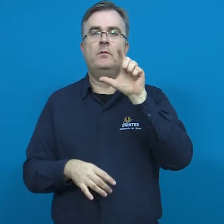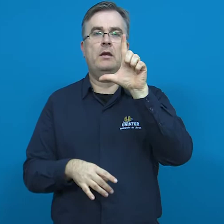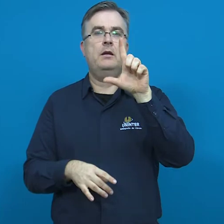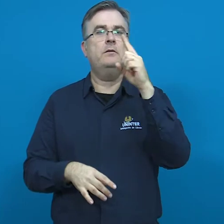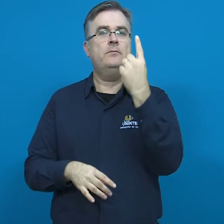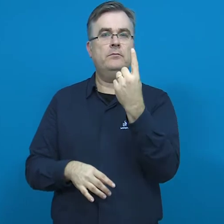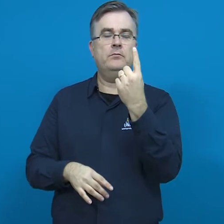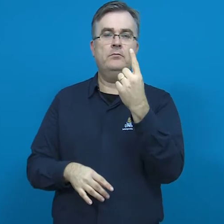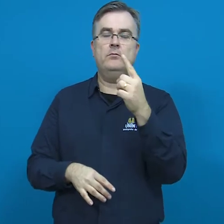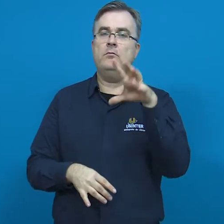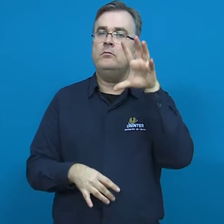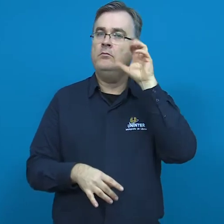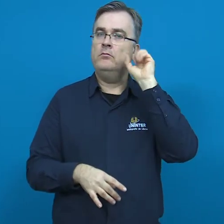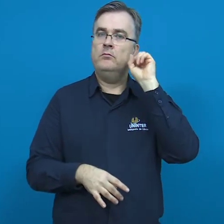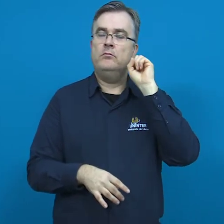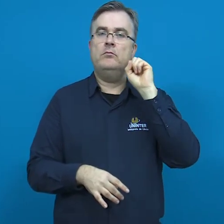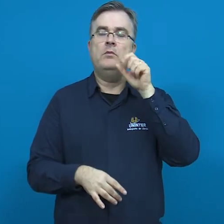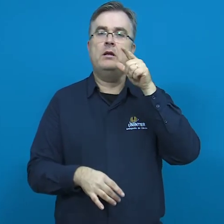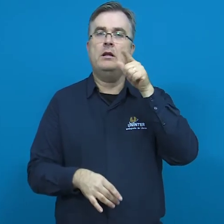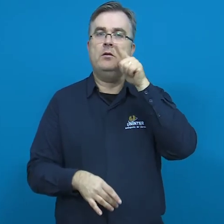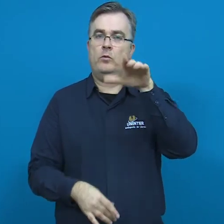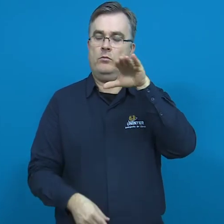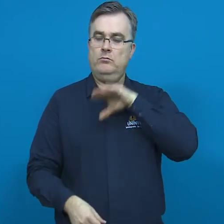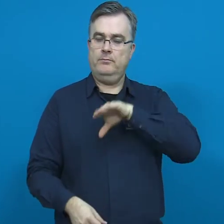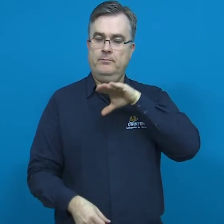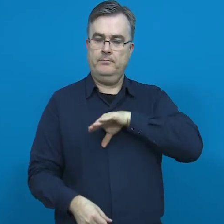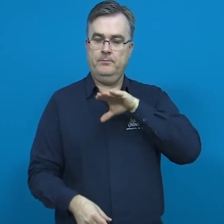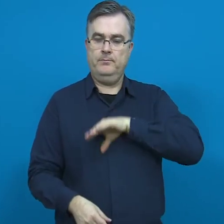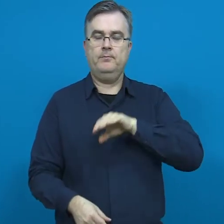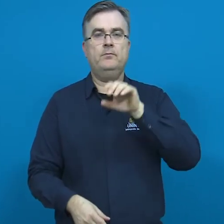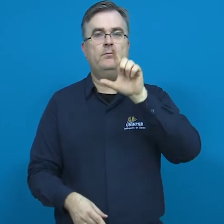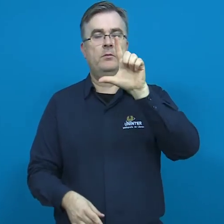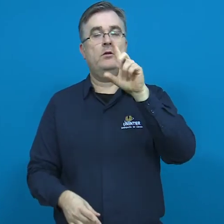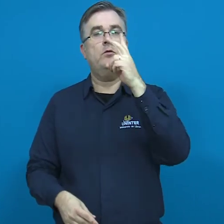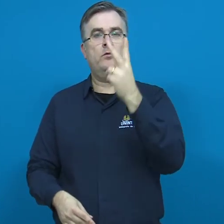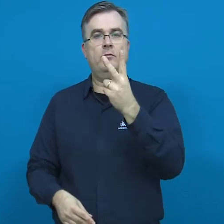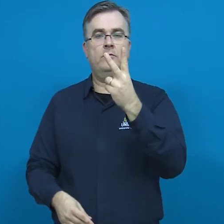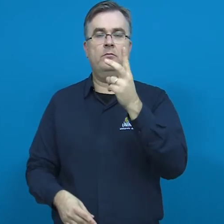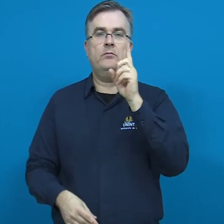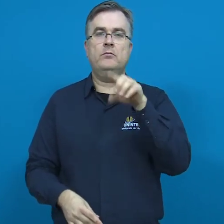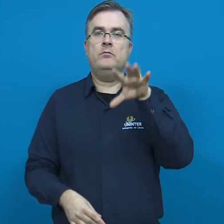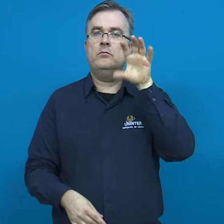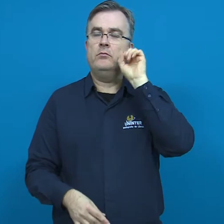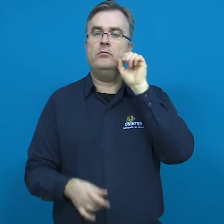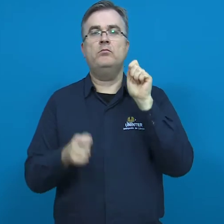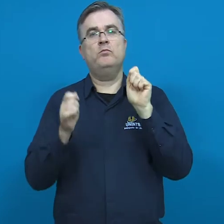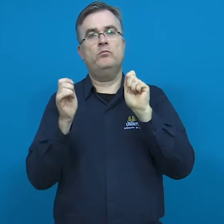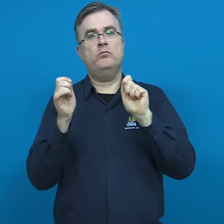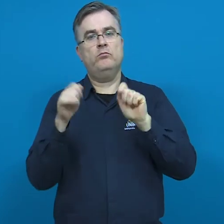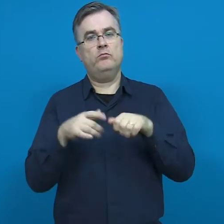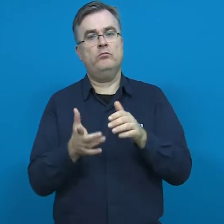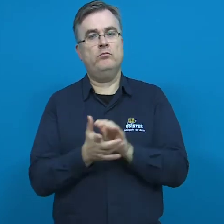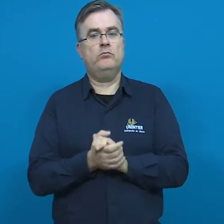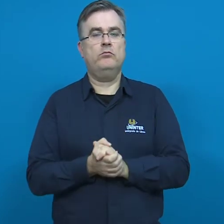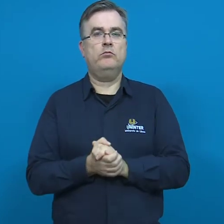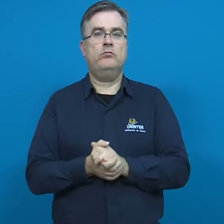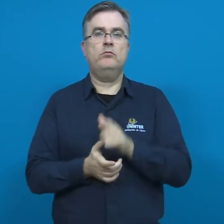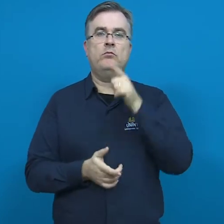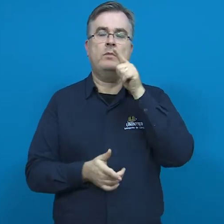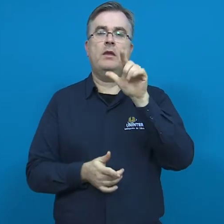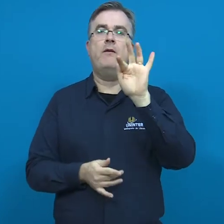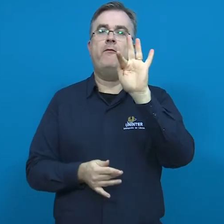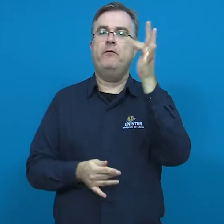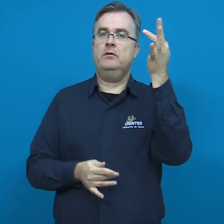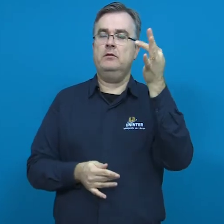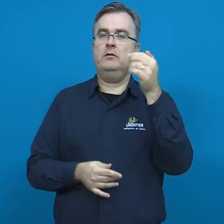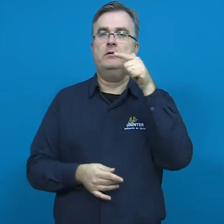ouvintes. A L1, para os ouvintes, é a língua portuguesa. E a L2, para os ouvintes, pode ser